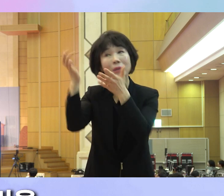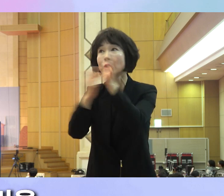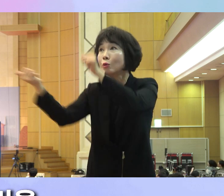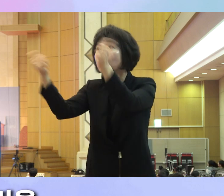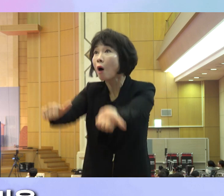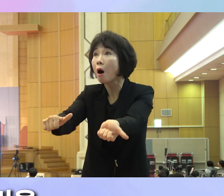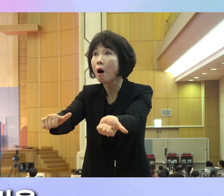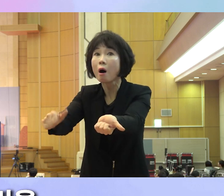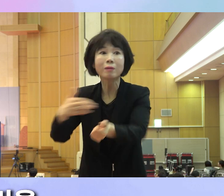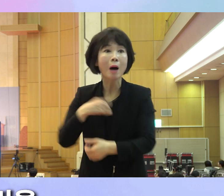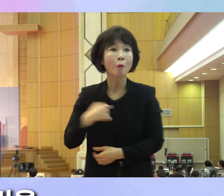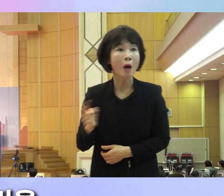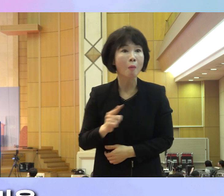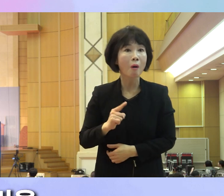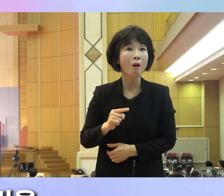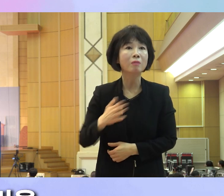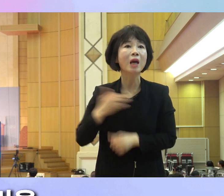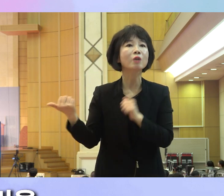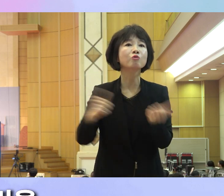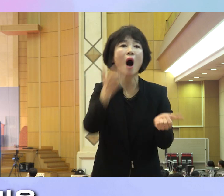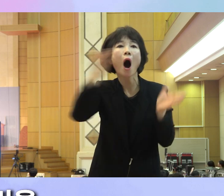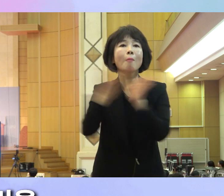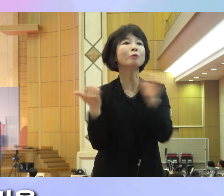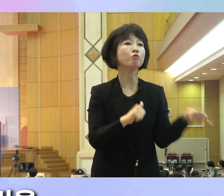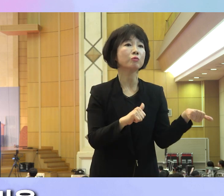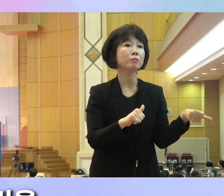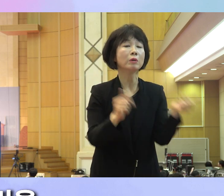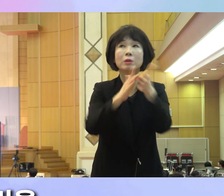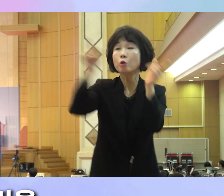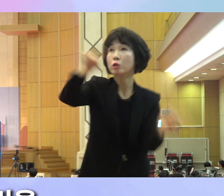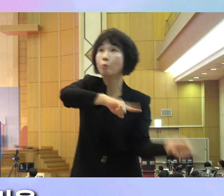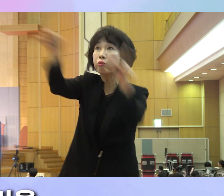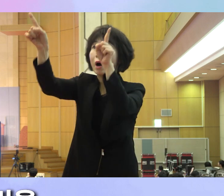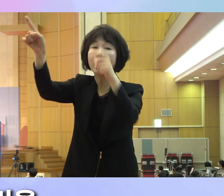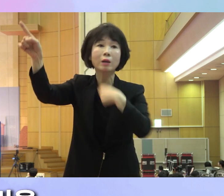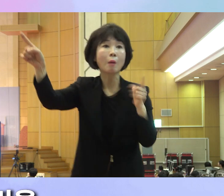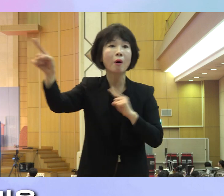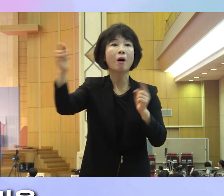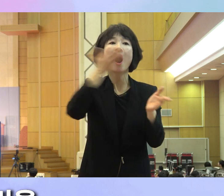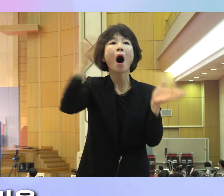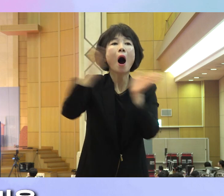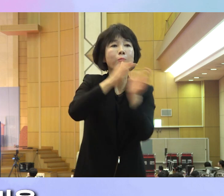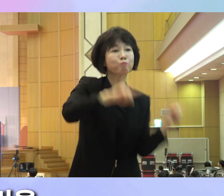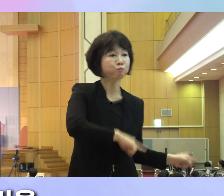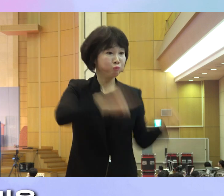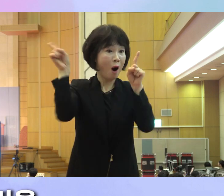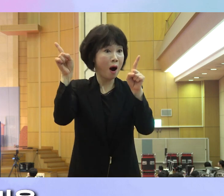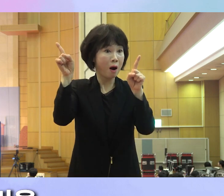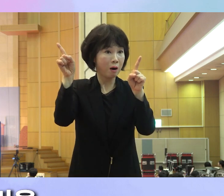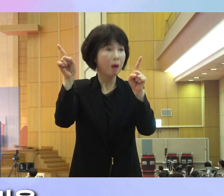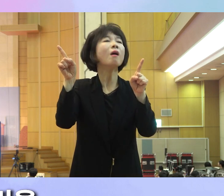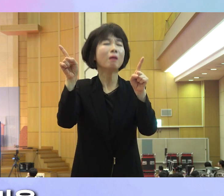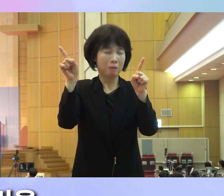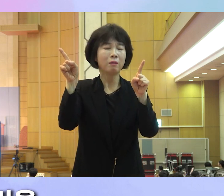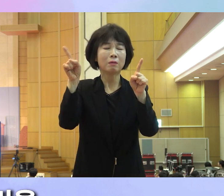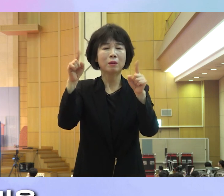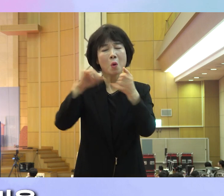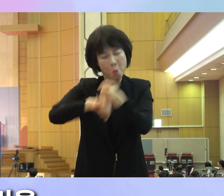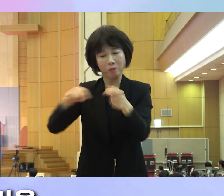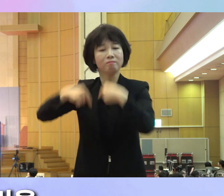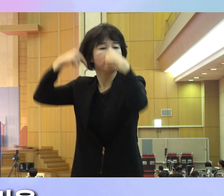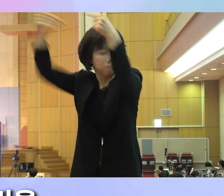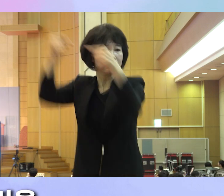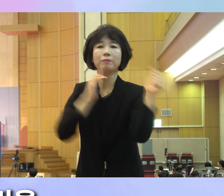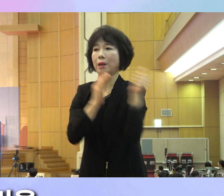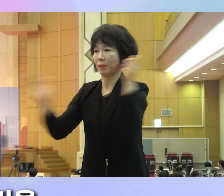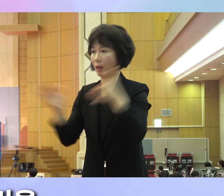죽음 내 죽음, 예수 부활 내 부활, 이렇게 그 부활에 참여할 수 있는